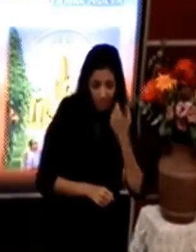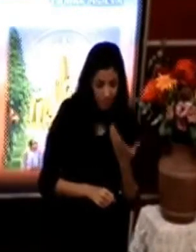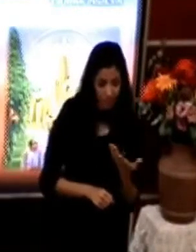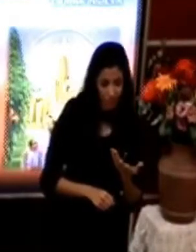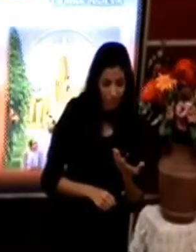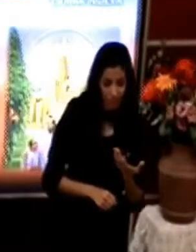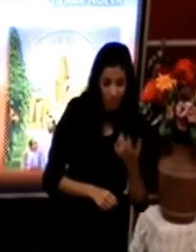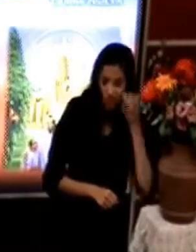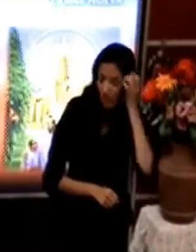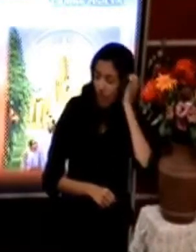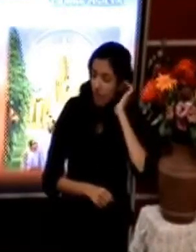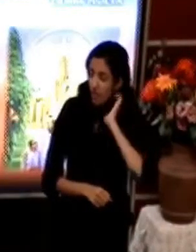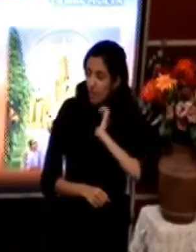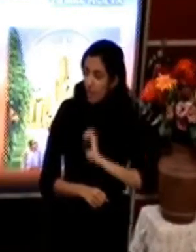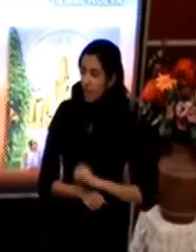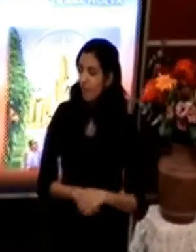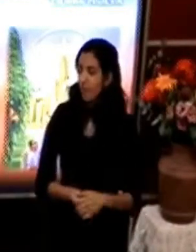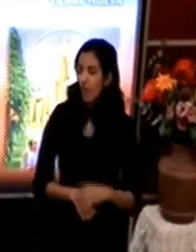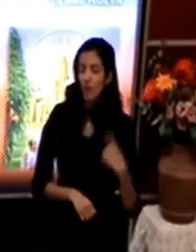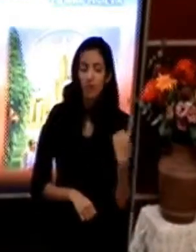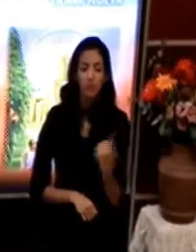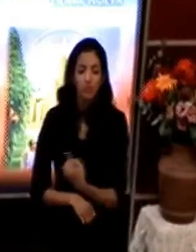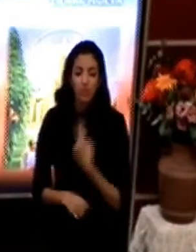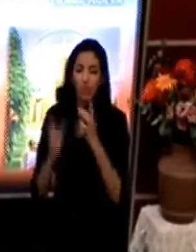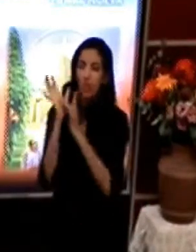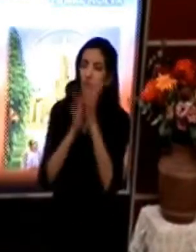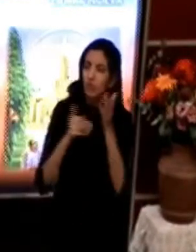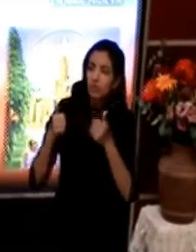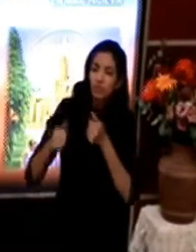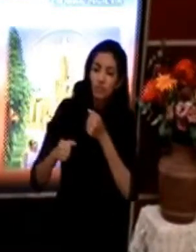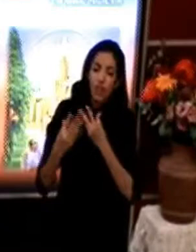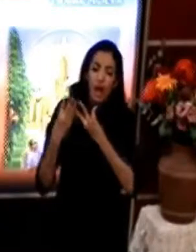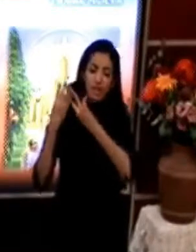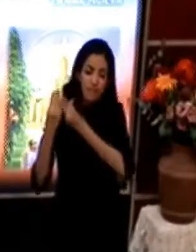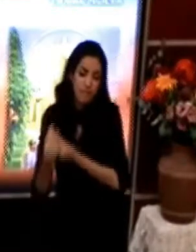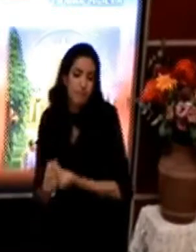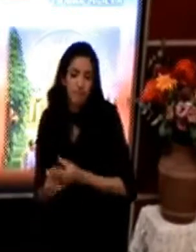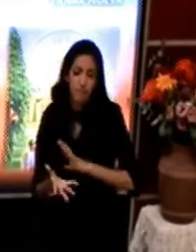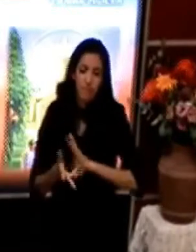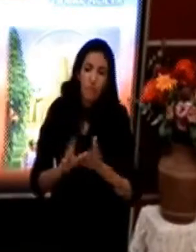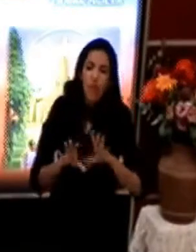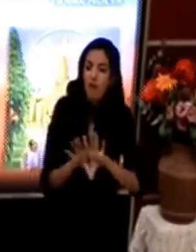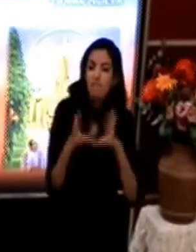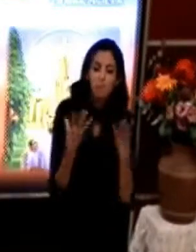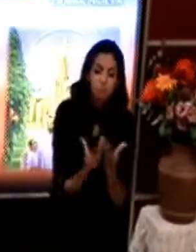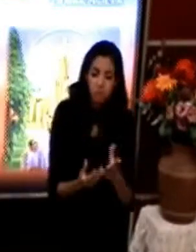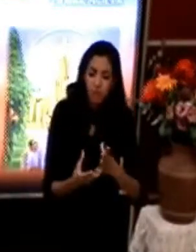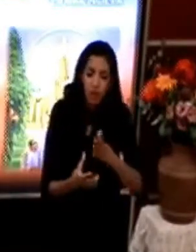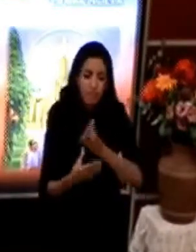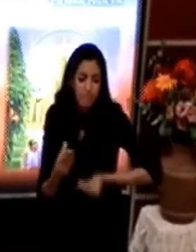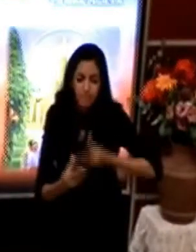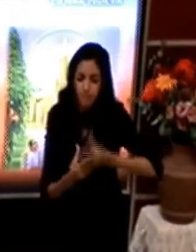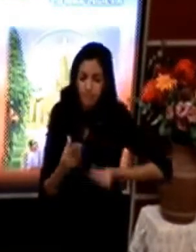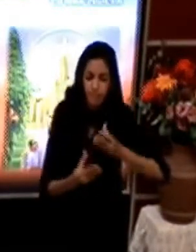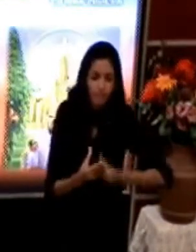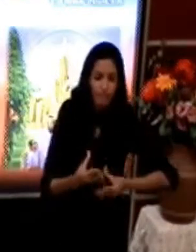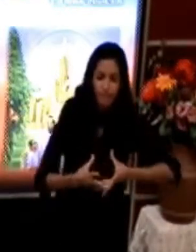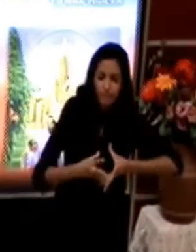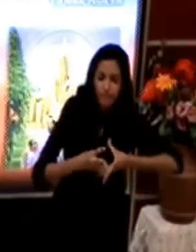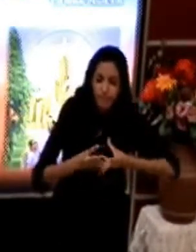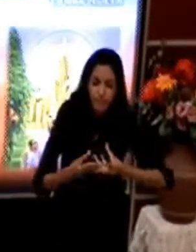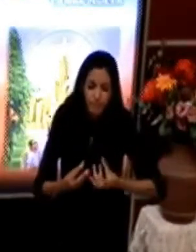Ser colaboradores de Cristo a un mundo que perece, a un mundo que realmente no